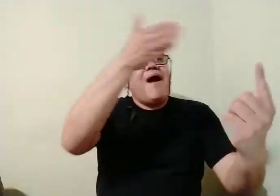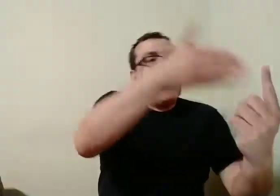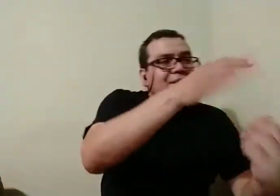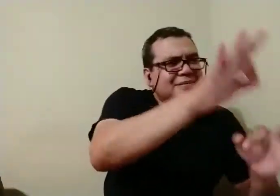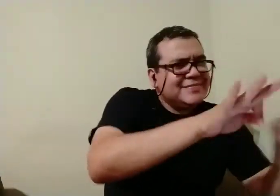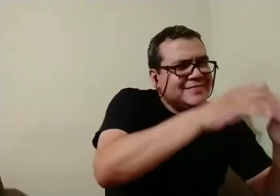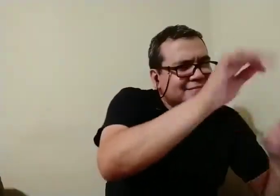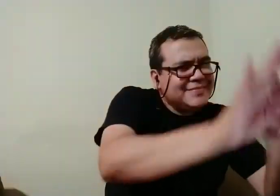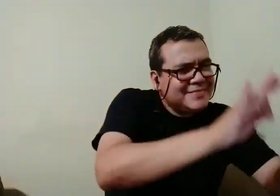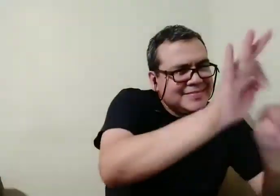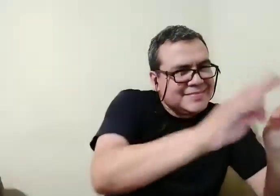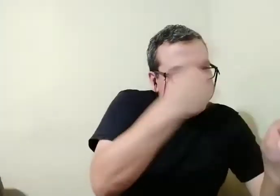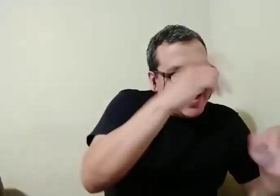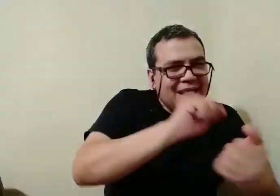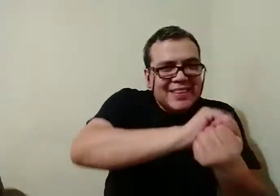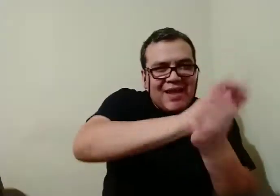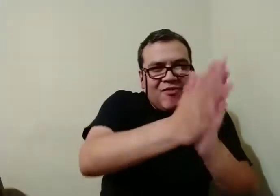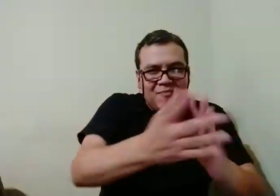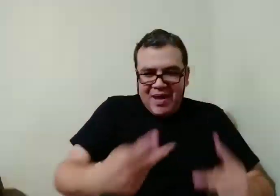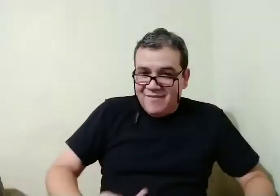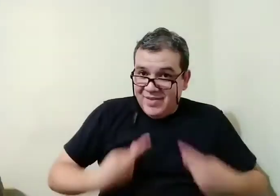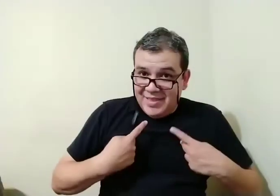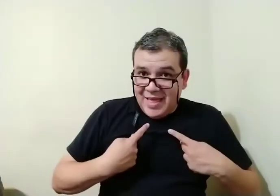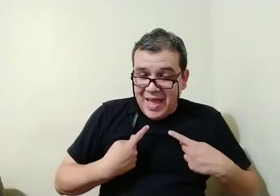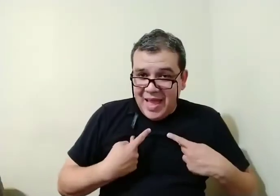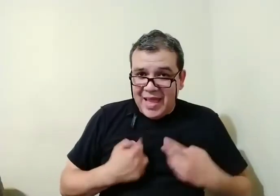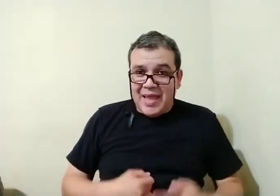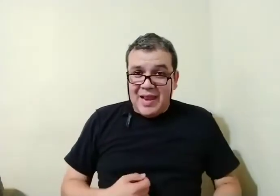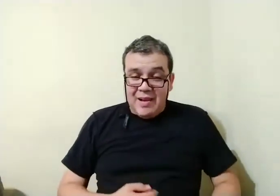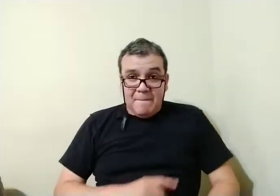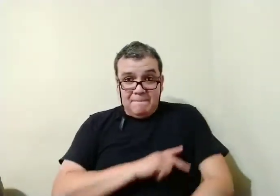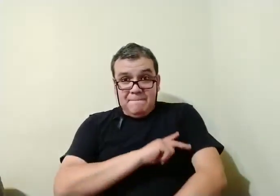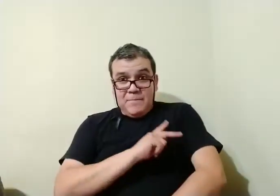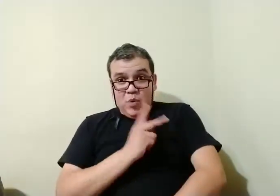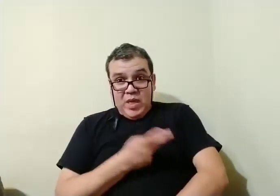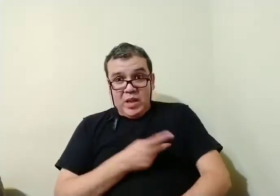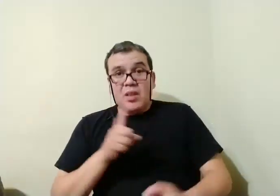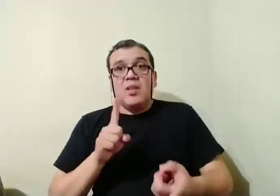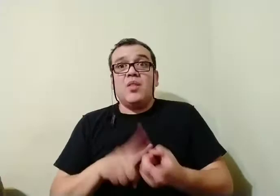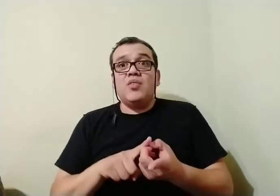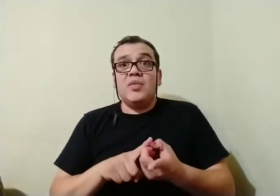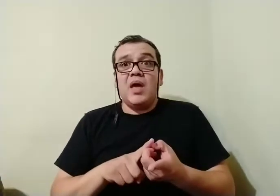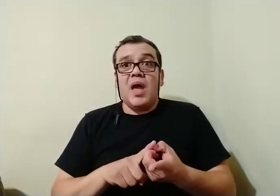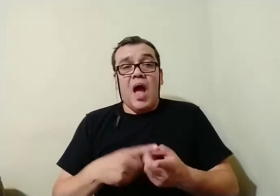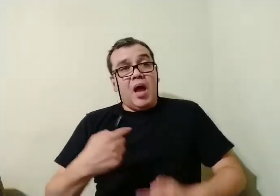Dios y no en la explicación humana.